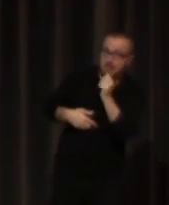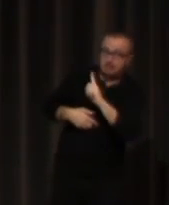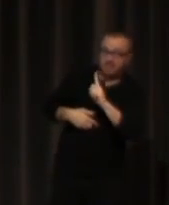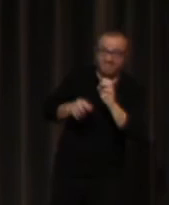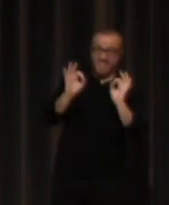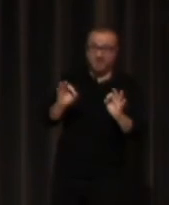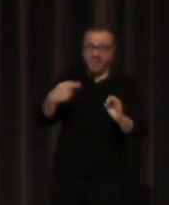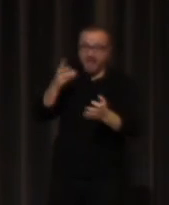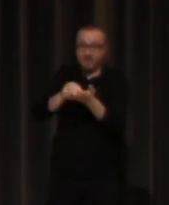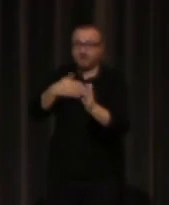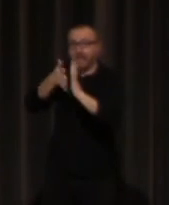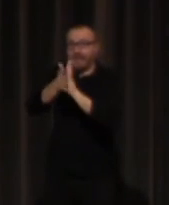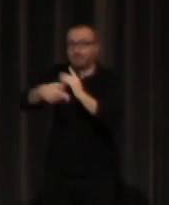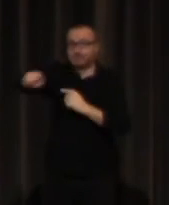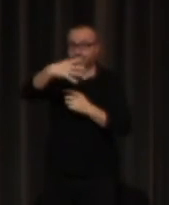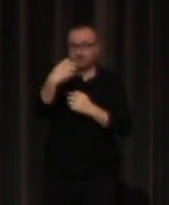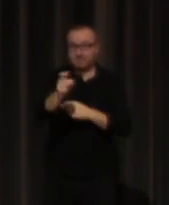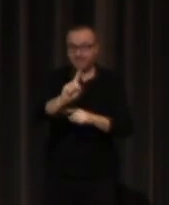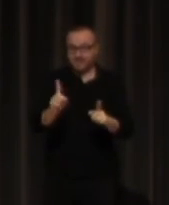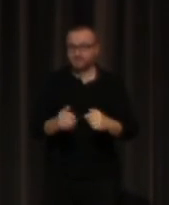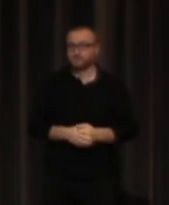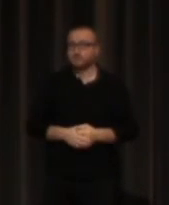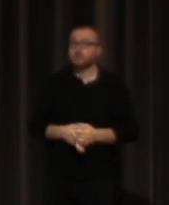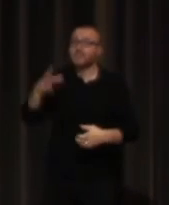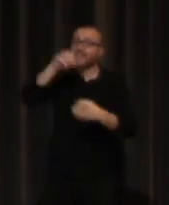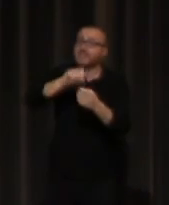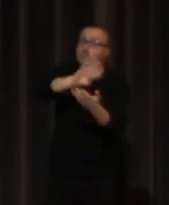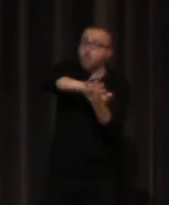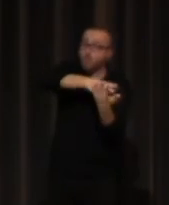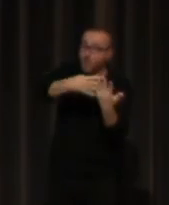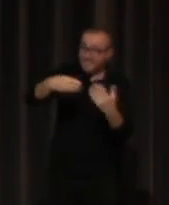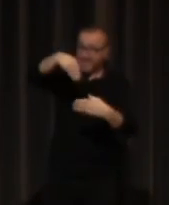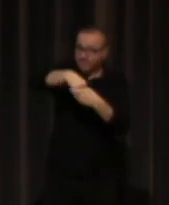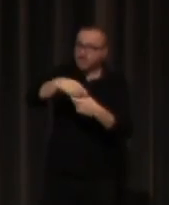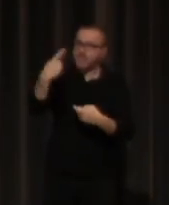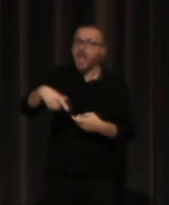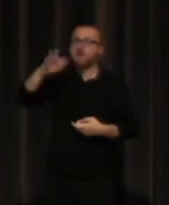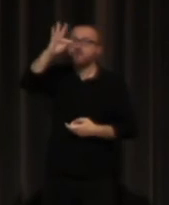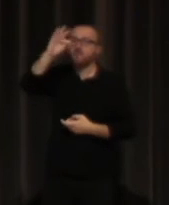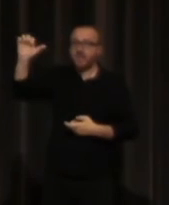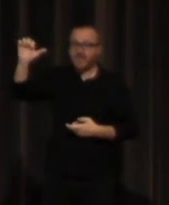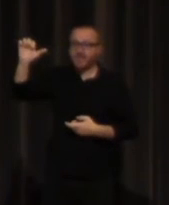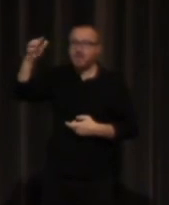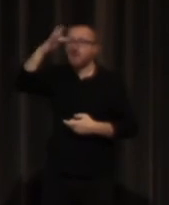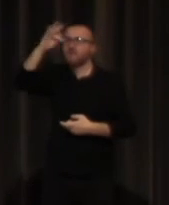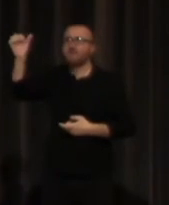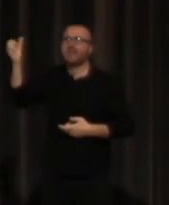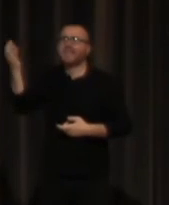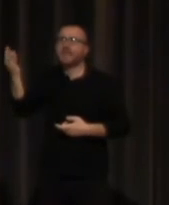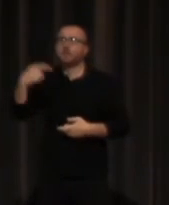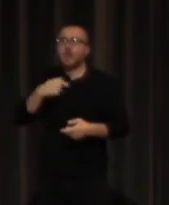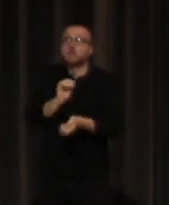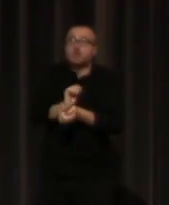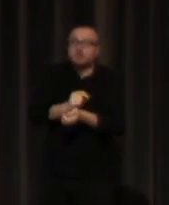la poesia és la fe que la comunicació sí és possible, que sí és